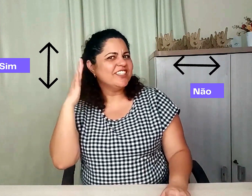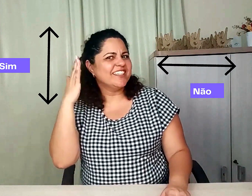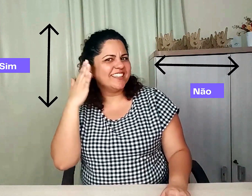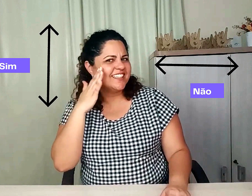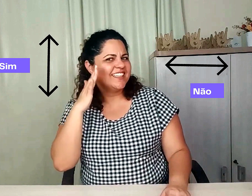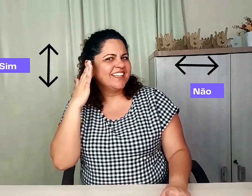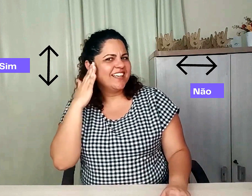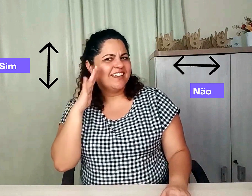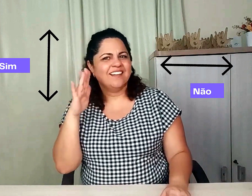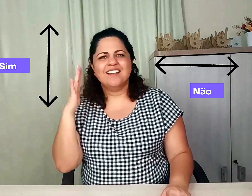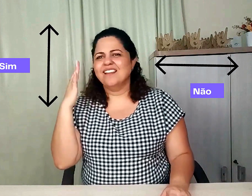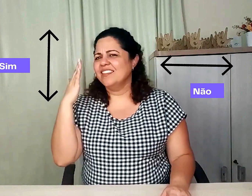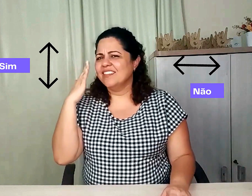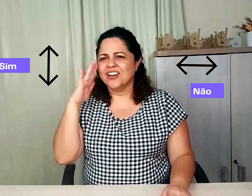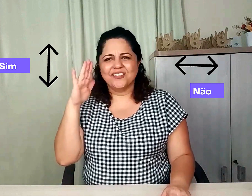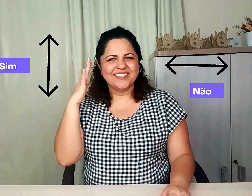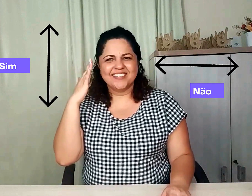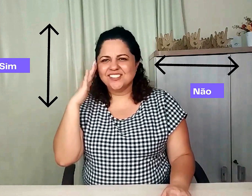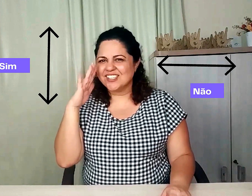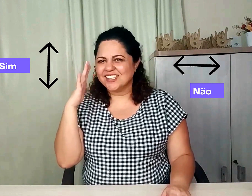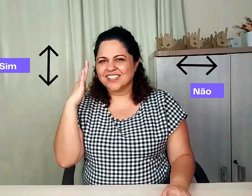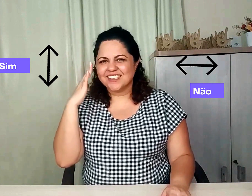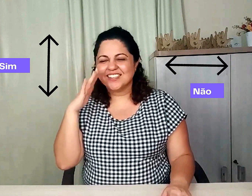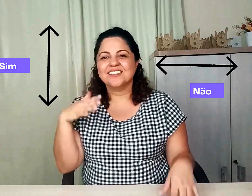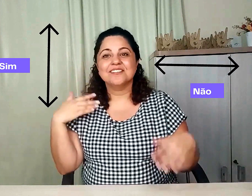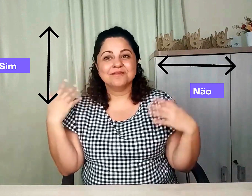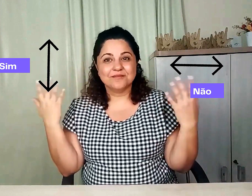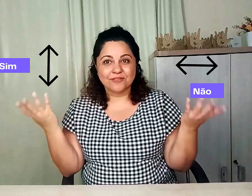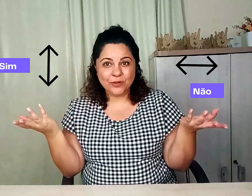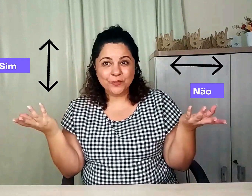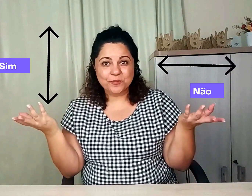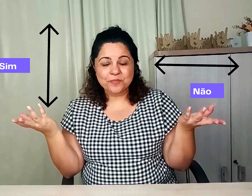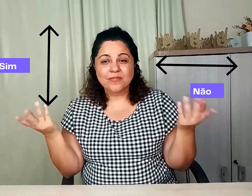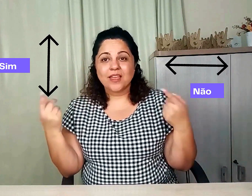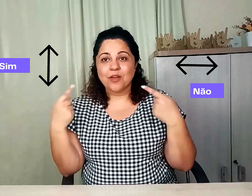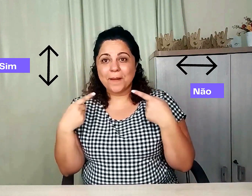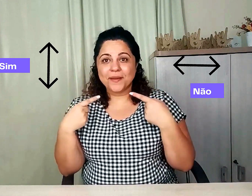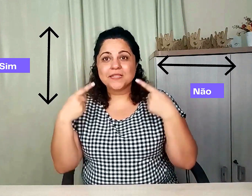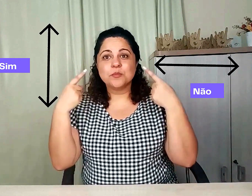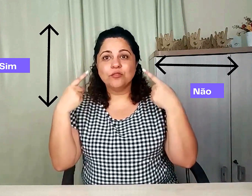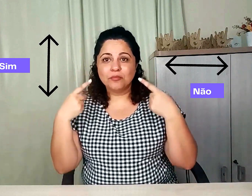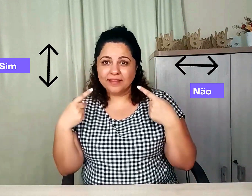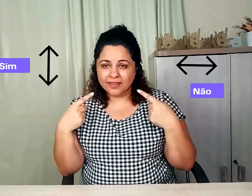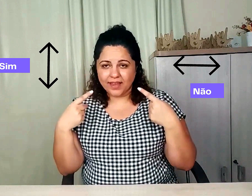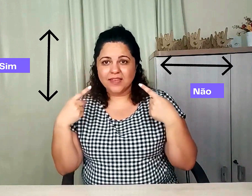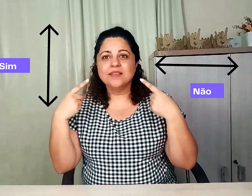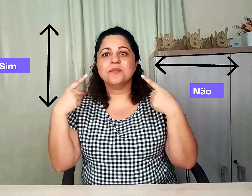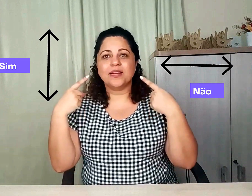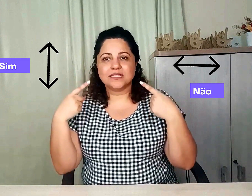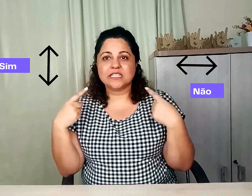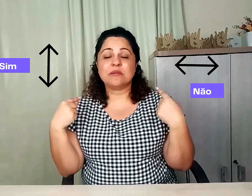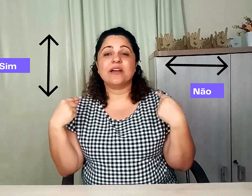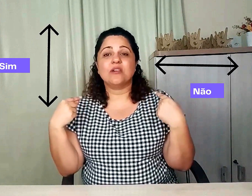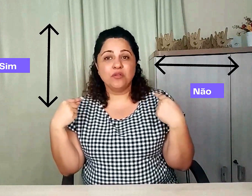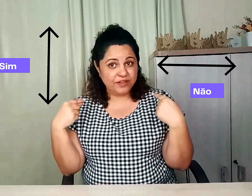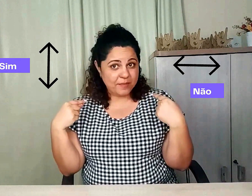Entendi. Não entendi. Viu? Eu apenas movimentei para cima para confirmar